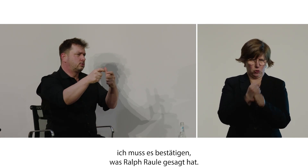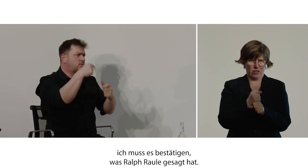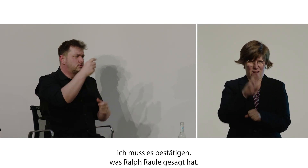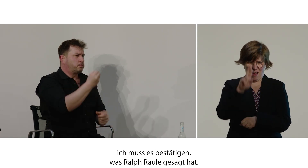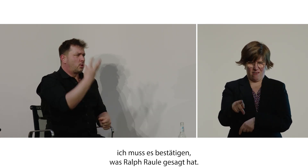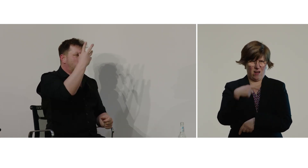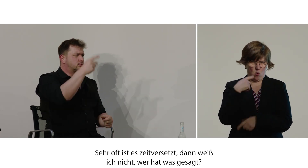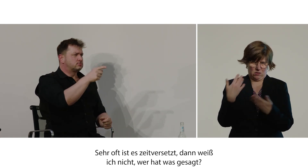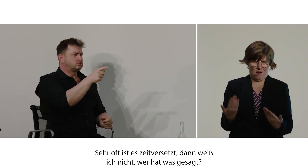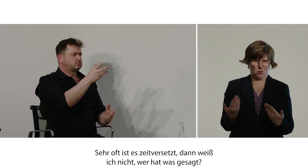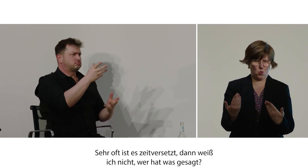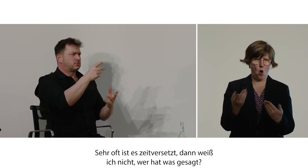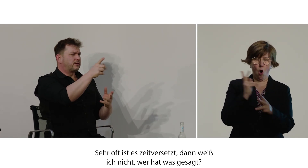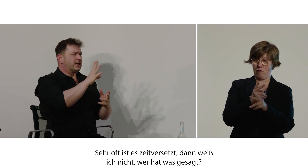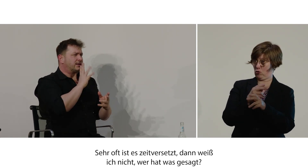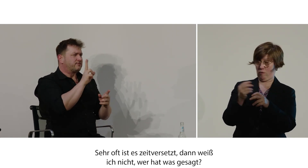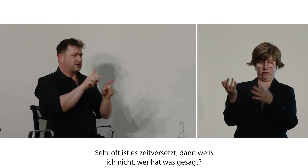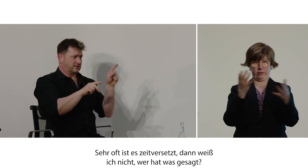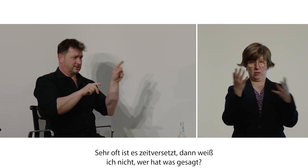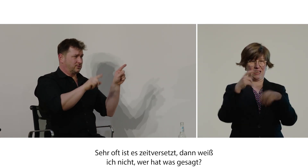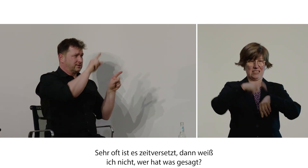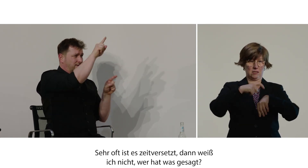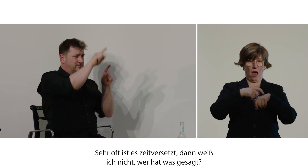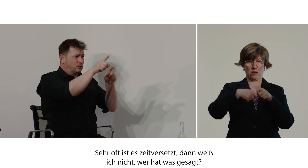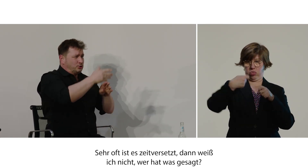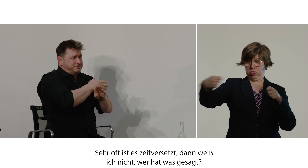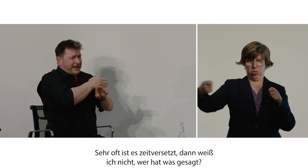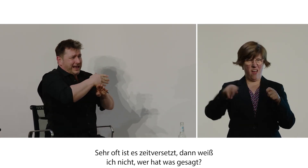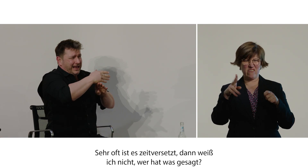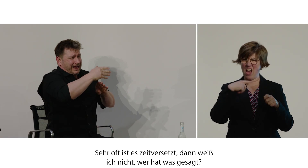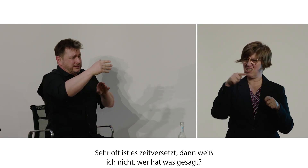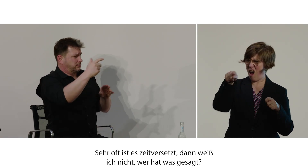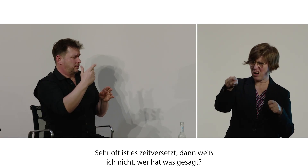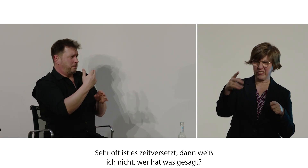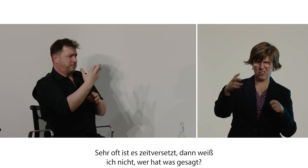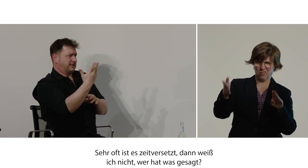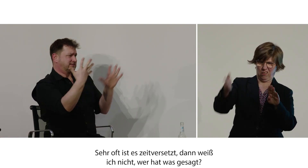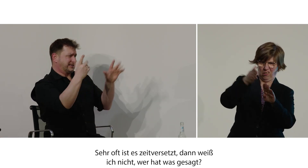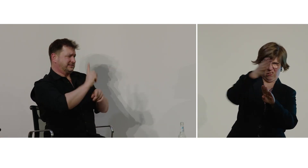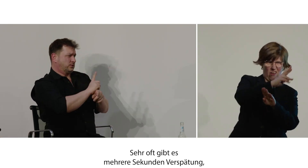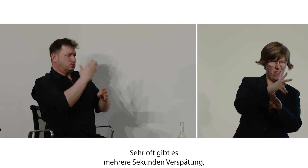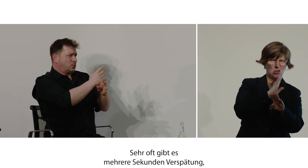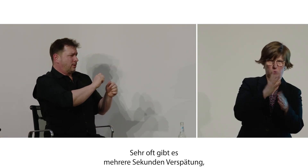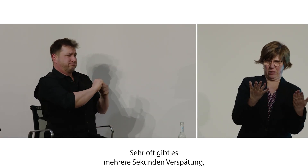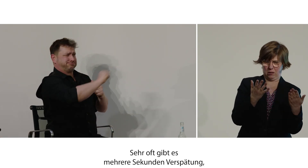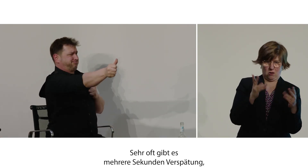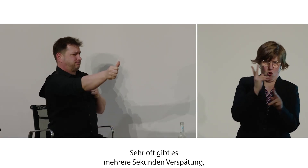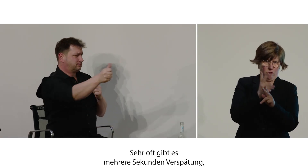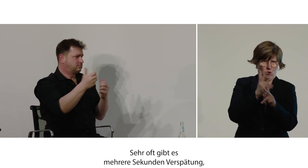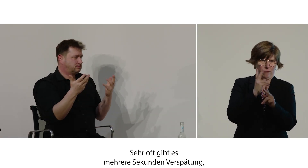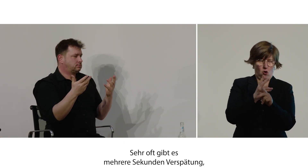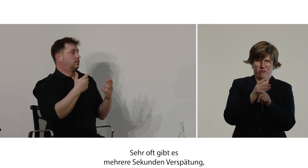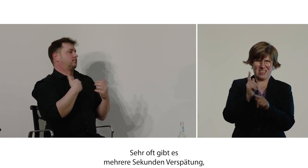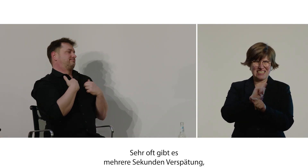Ralf Raule gesagt hat, sehr oft ist es dann auch zeitversetzt. Und dann weiß ich gar nicht mehr, wer hat denn jetzt das da gesagt. Sehr oft mehrere